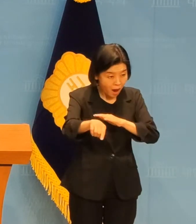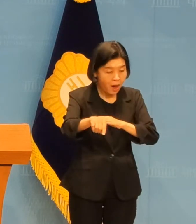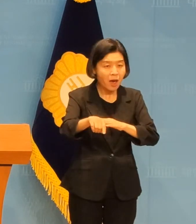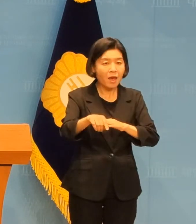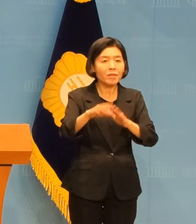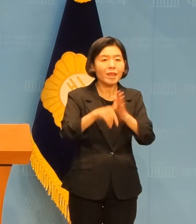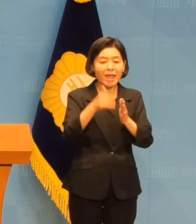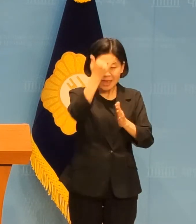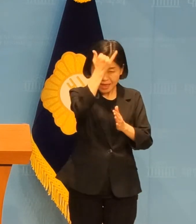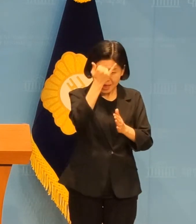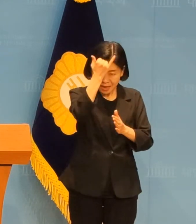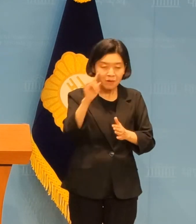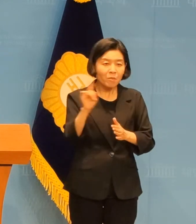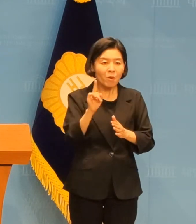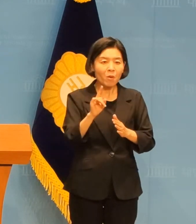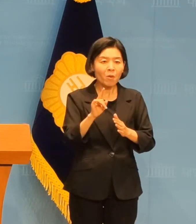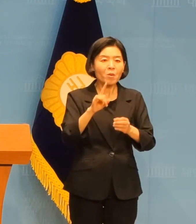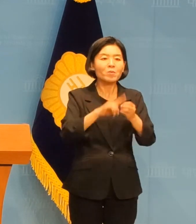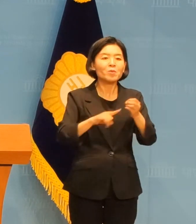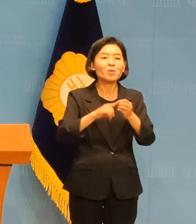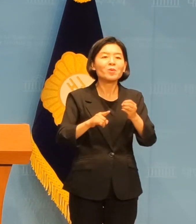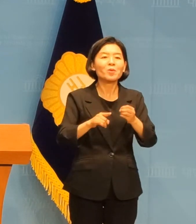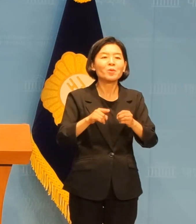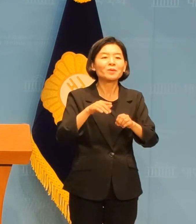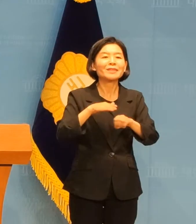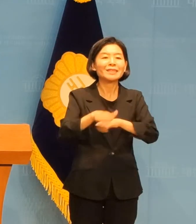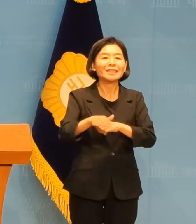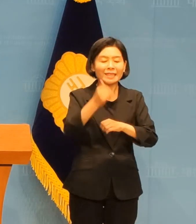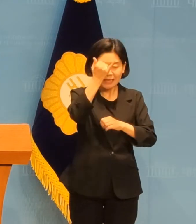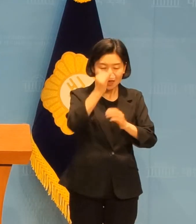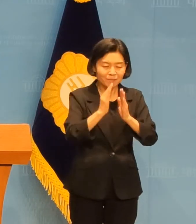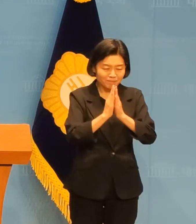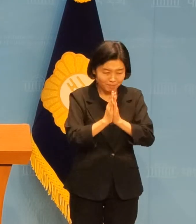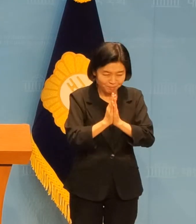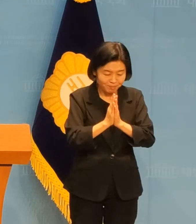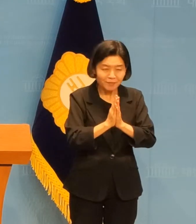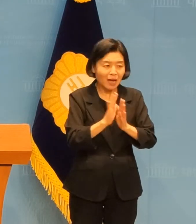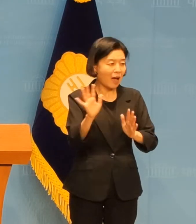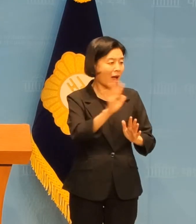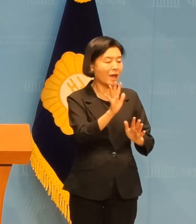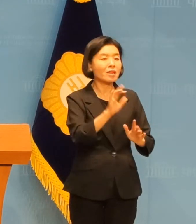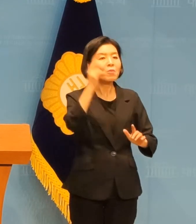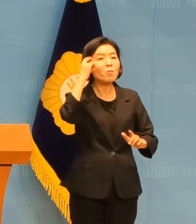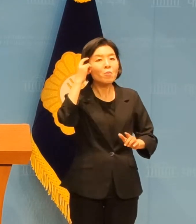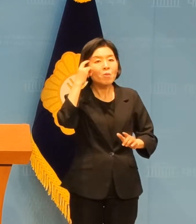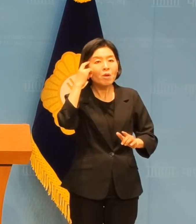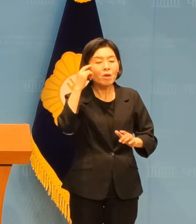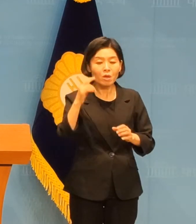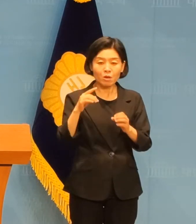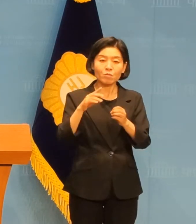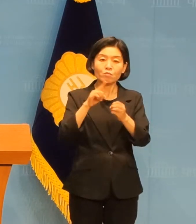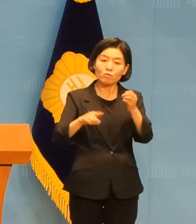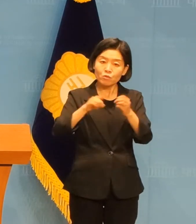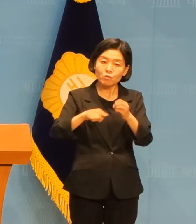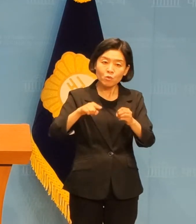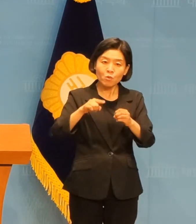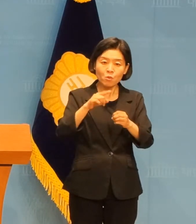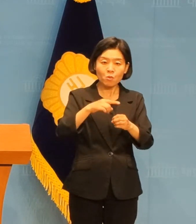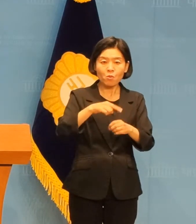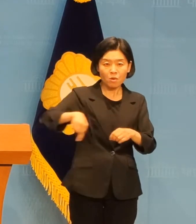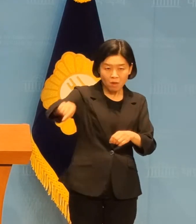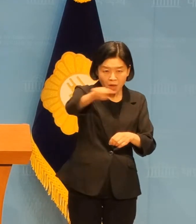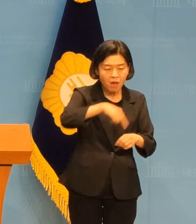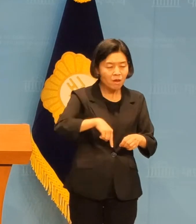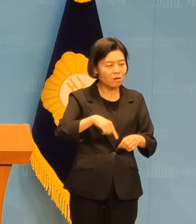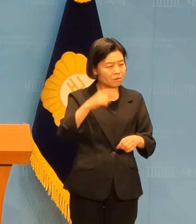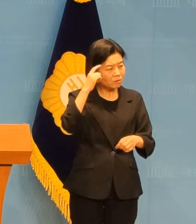불교식 예법인 합장조차 끝내 거부했습니까? 불교계에서도 일제히 이례적이라며 즉각